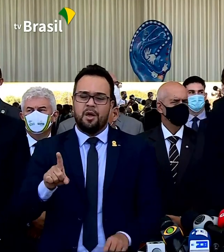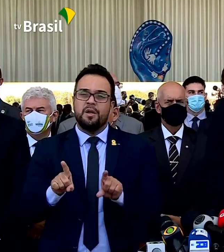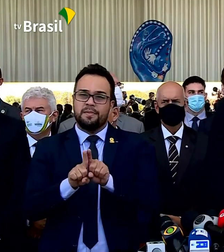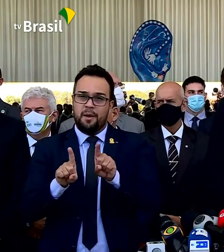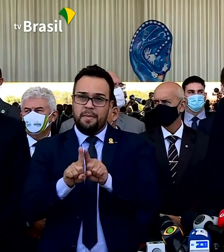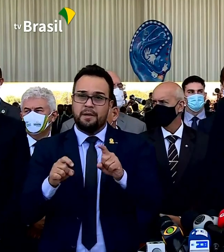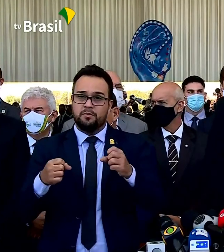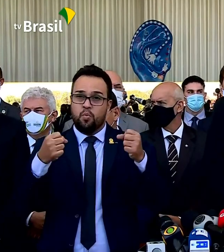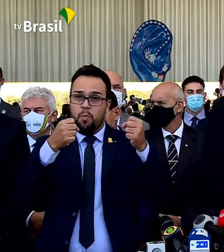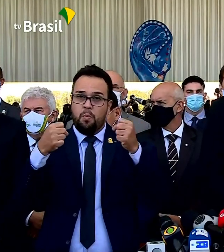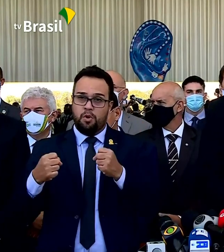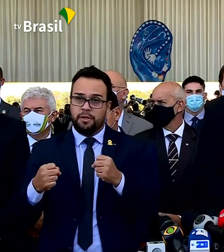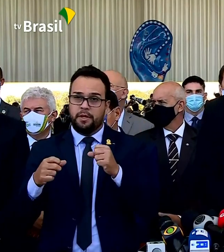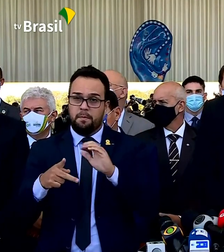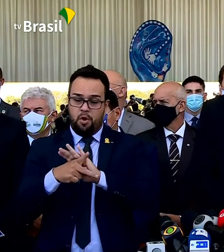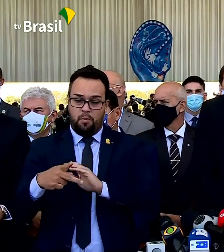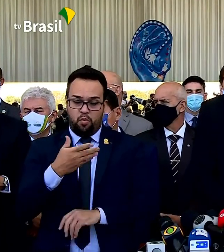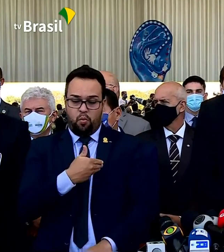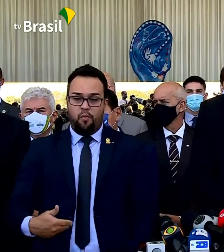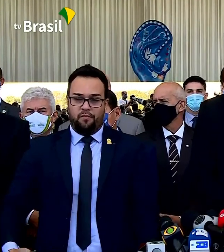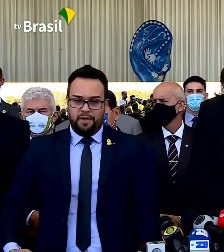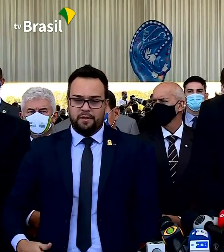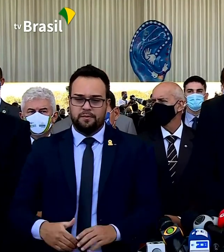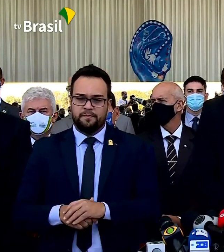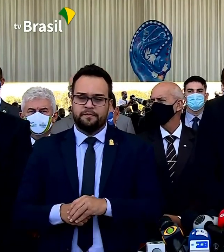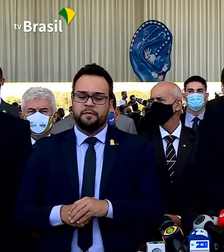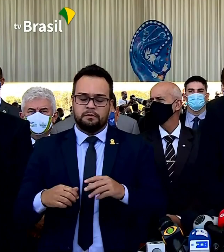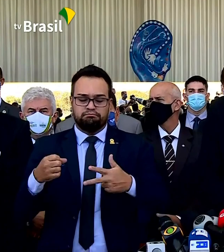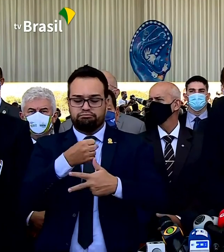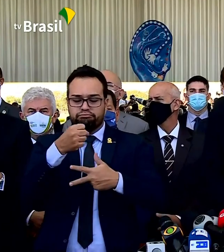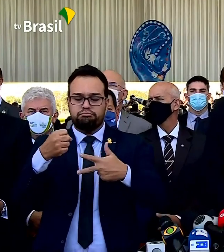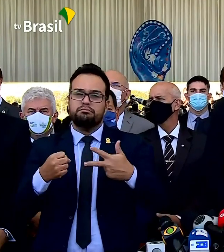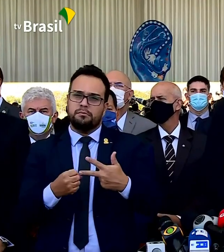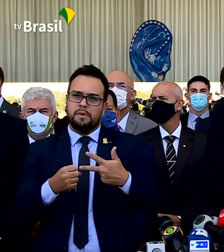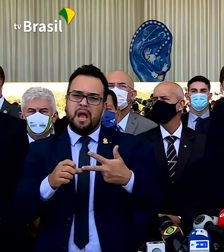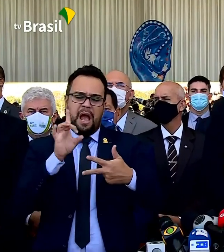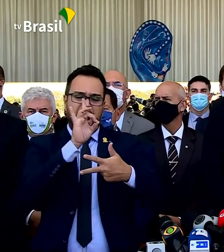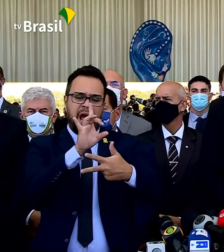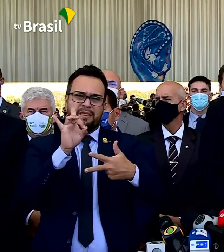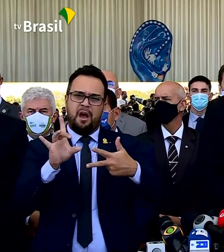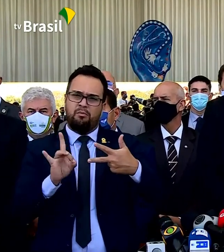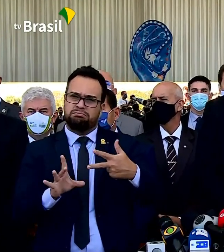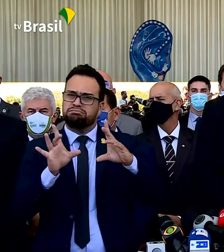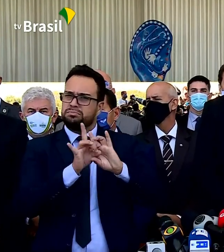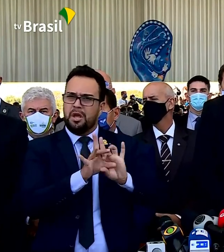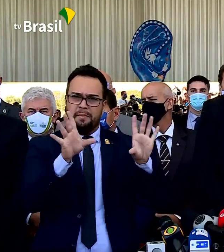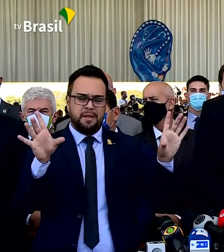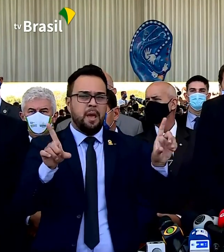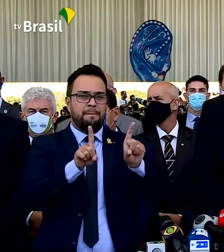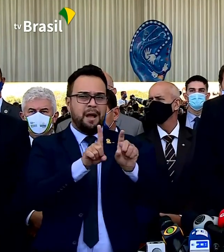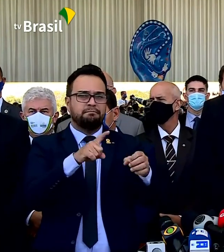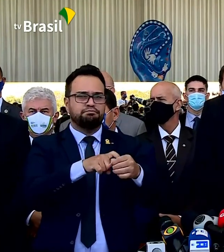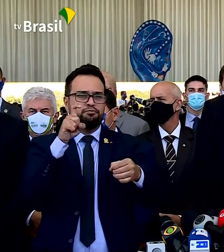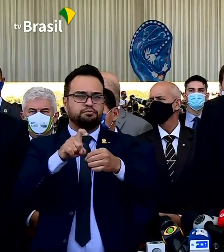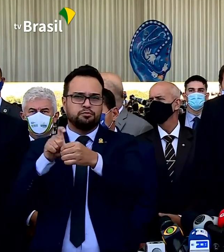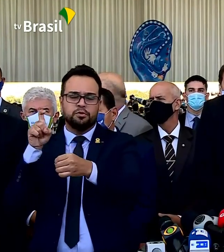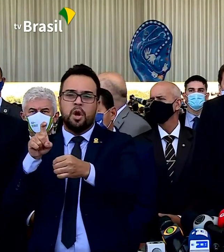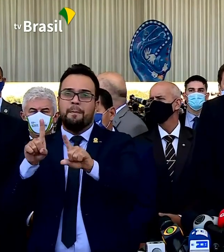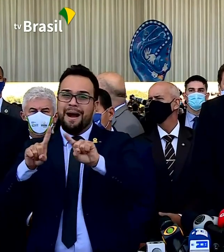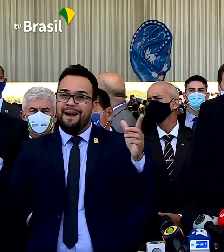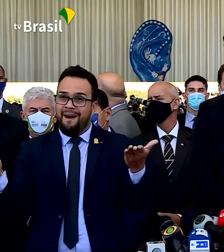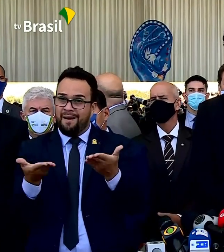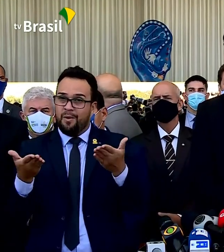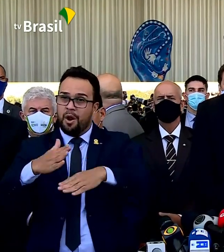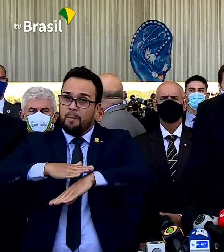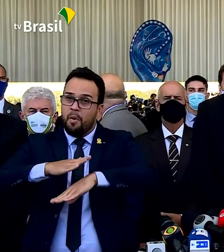são independentes, mas devem ser harmônicos e, mais do que nunca, estarem unidos